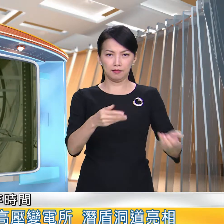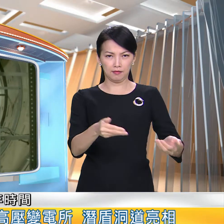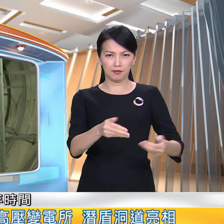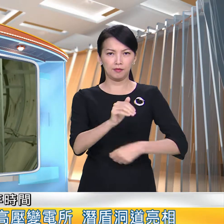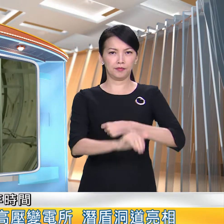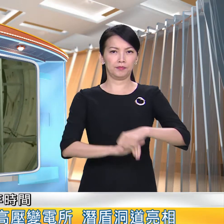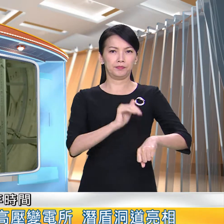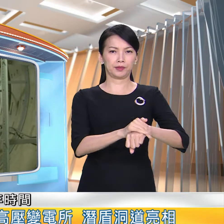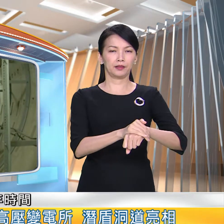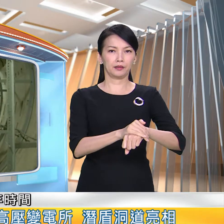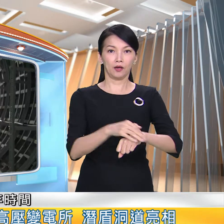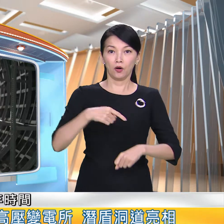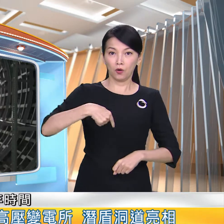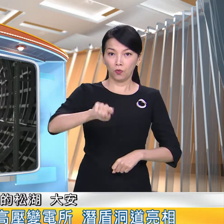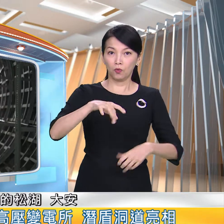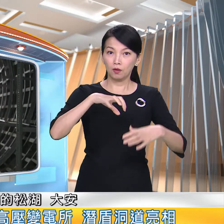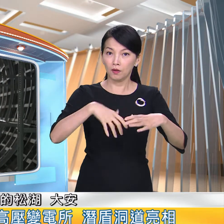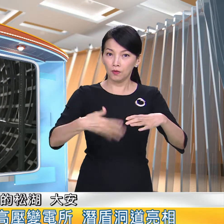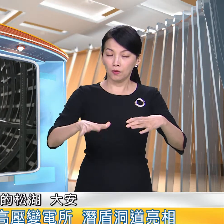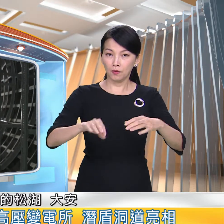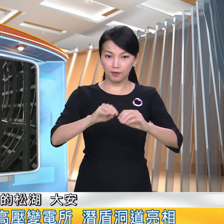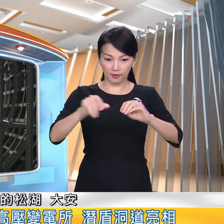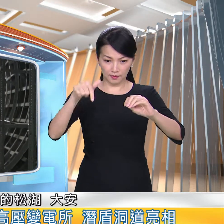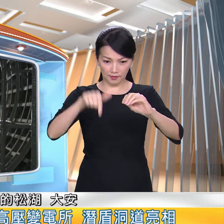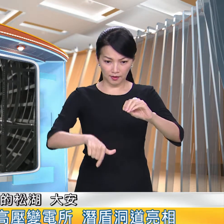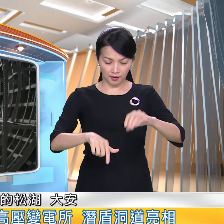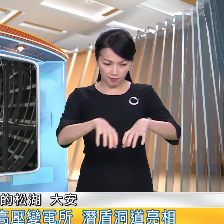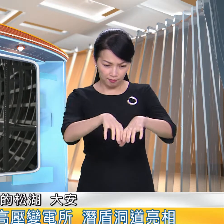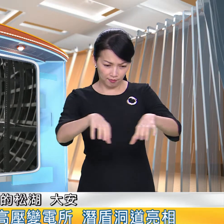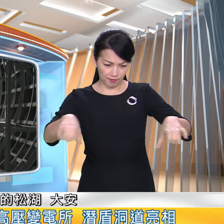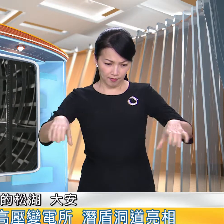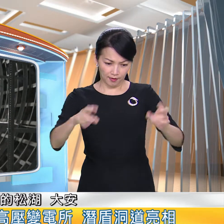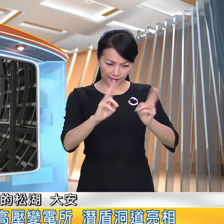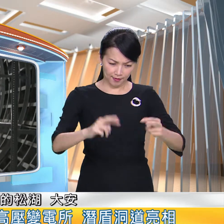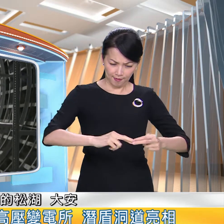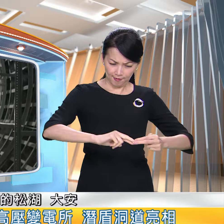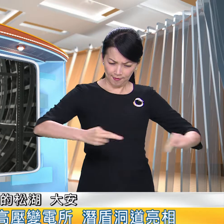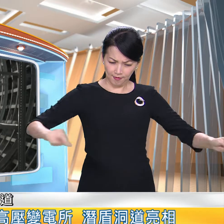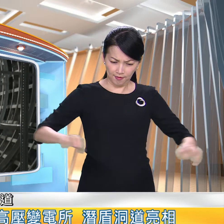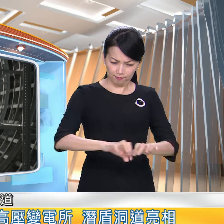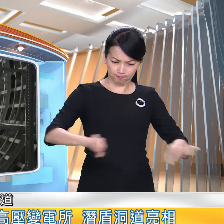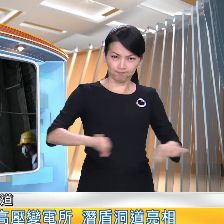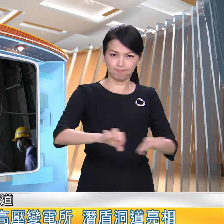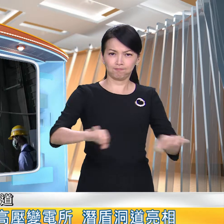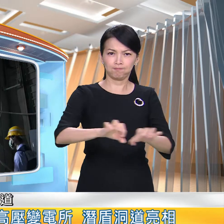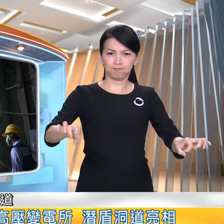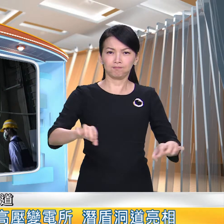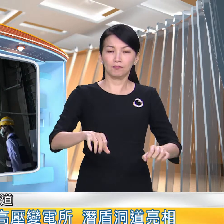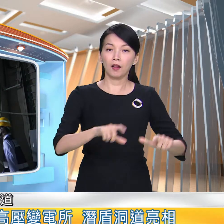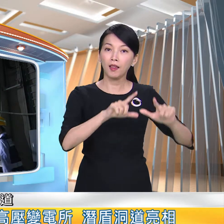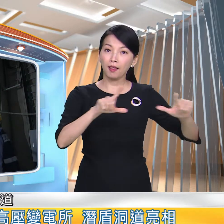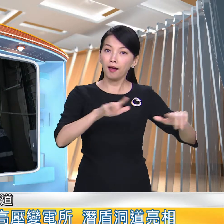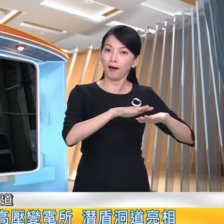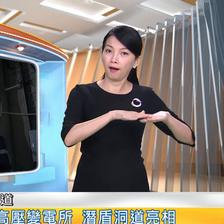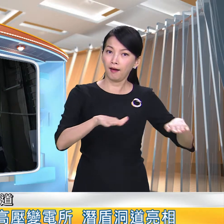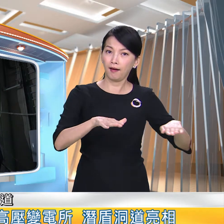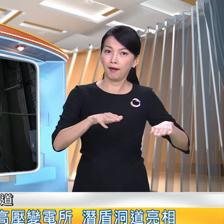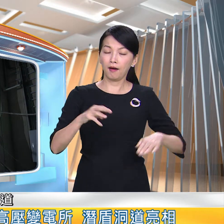时间，贯通通往内湖的松湖大安输电线前盾洞道，并且表